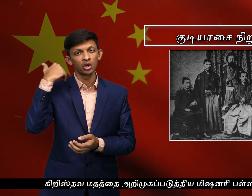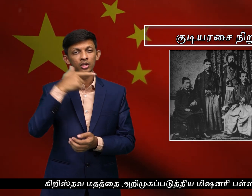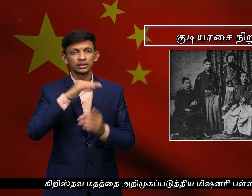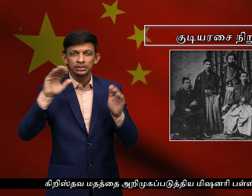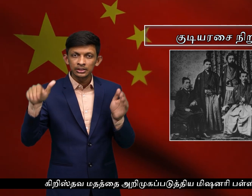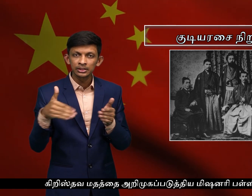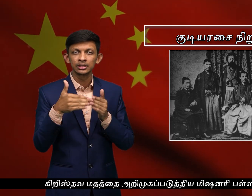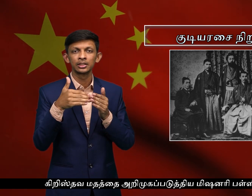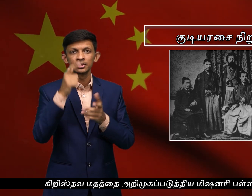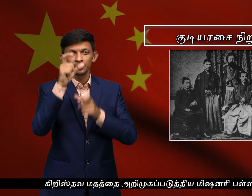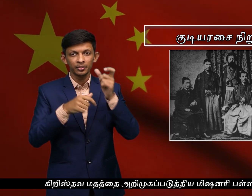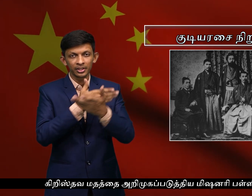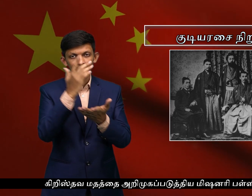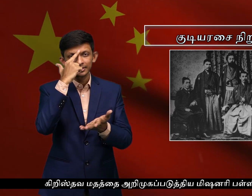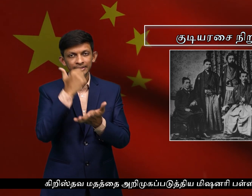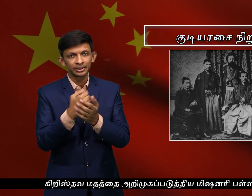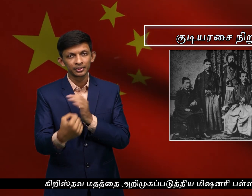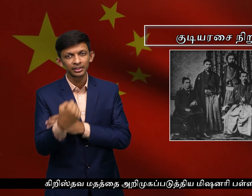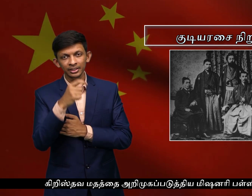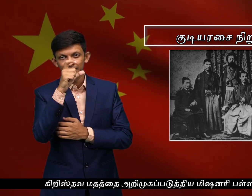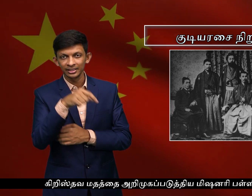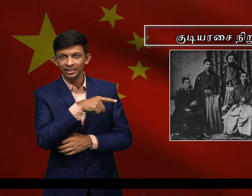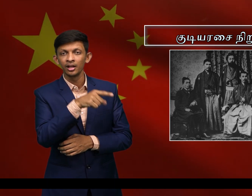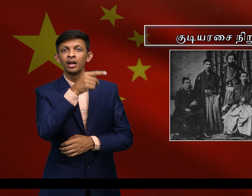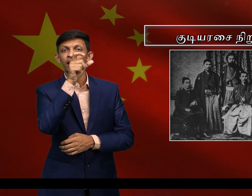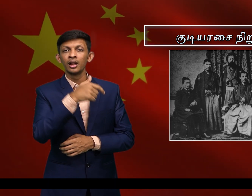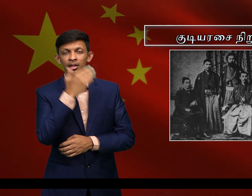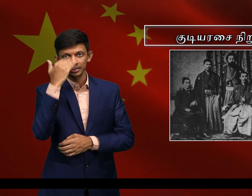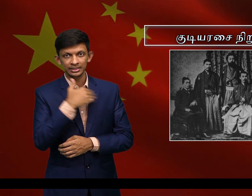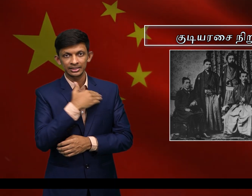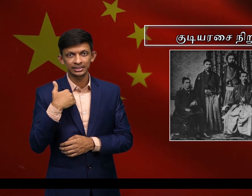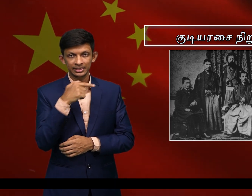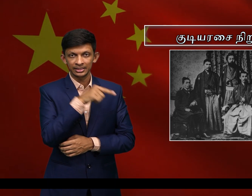கிறிஸ்துவ மதத்தை அறிமுகப்படுத்திய மிஷனரி பள்ளிகளில் படித்தார்.